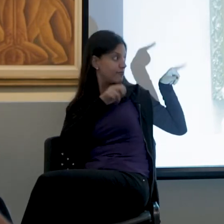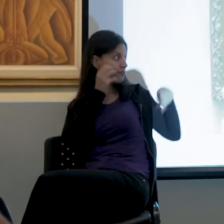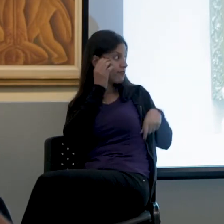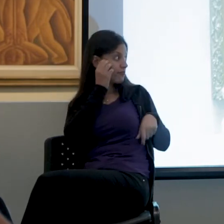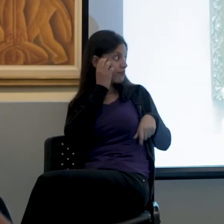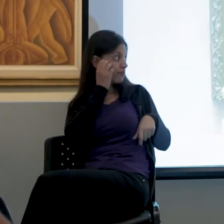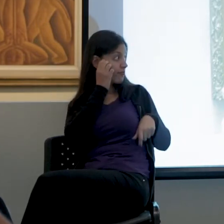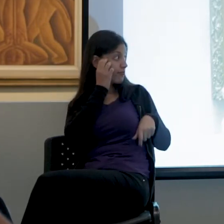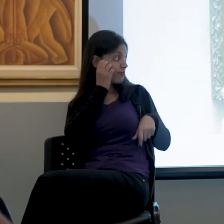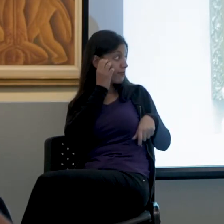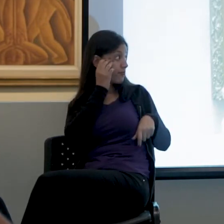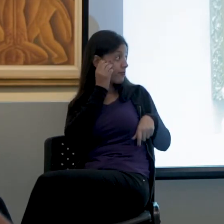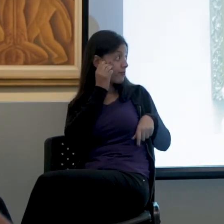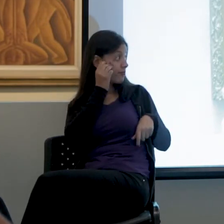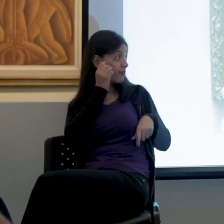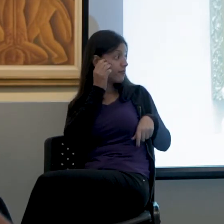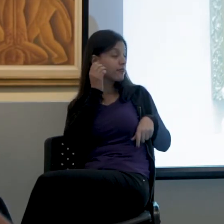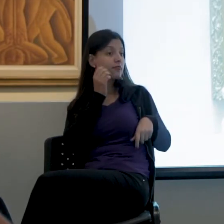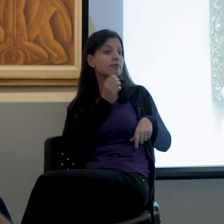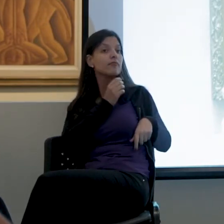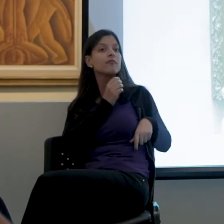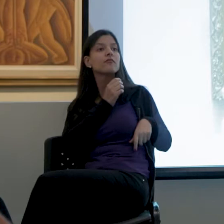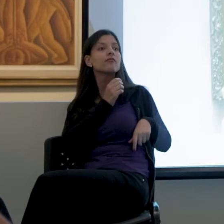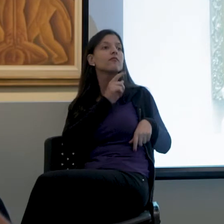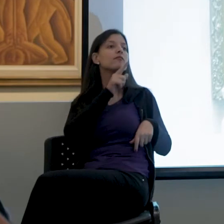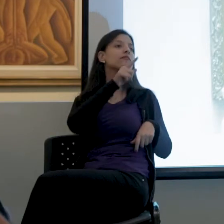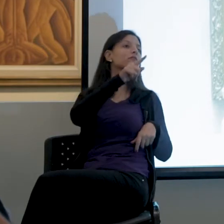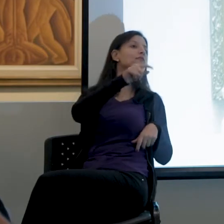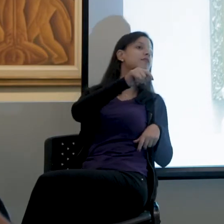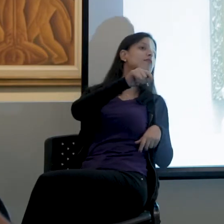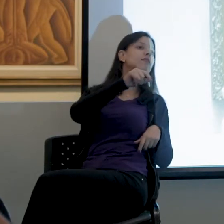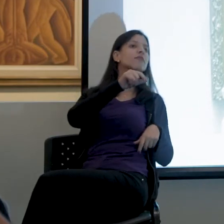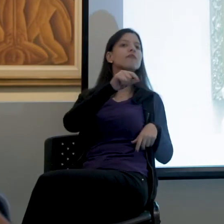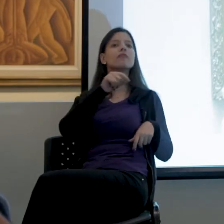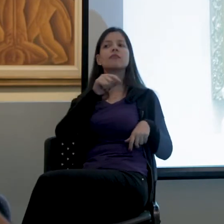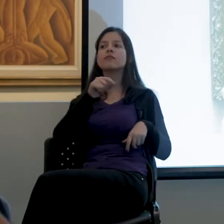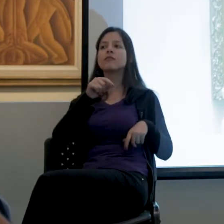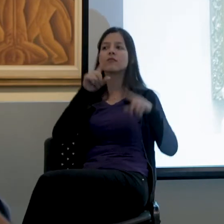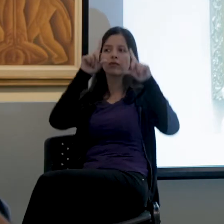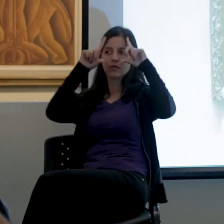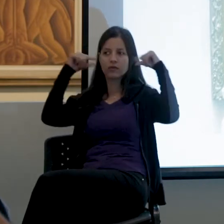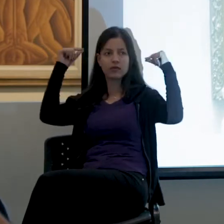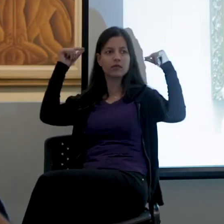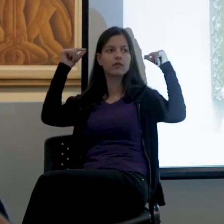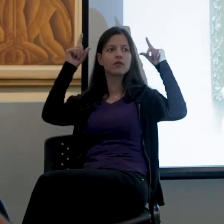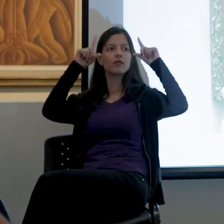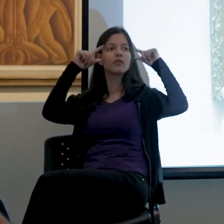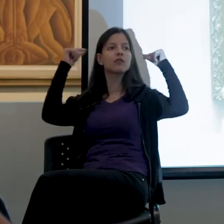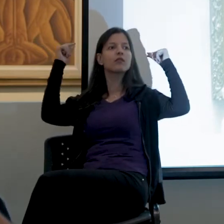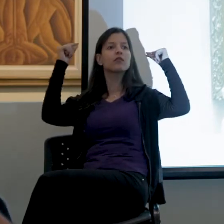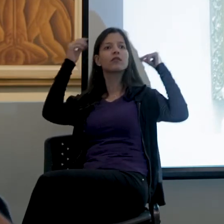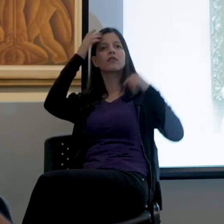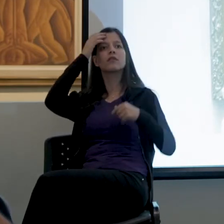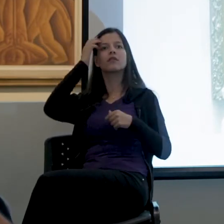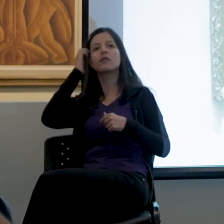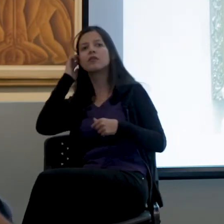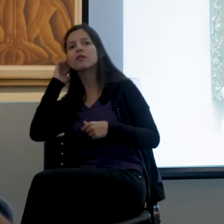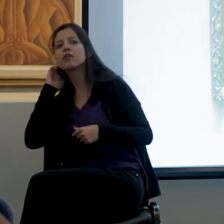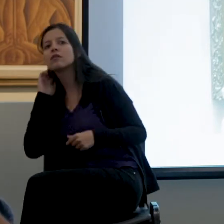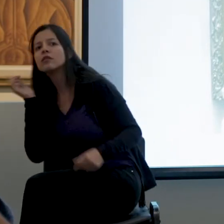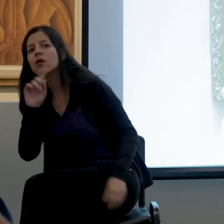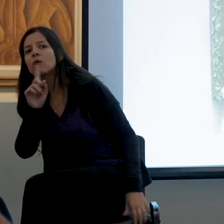né? O Arlequim do Picasso não é o grande Picasso, mas é um Arlequim do Picasso. A